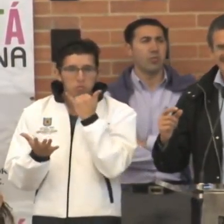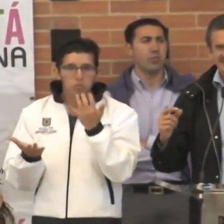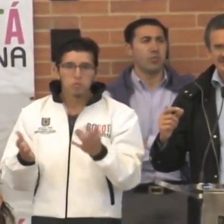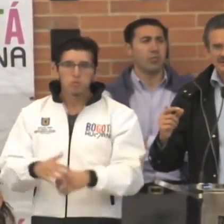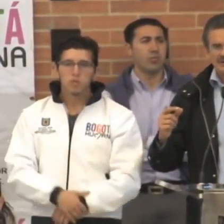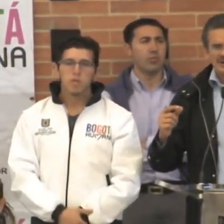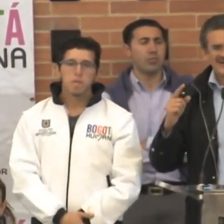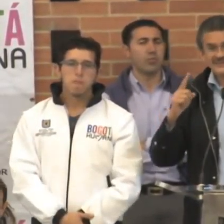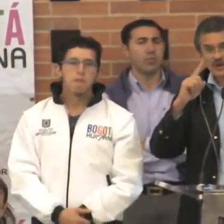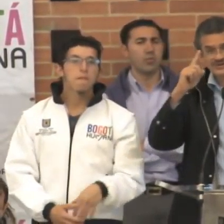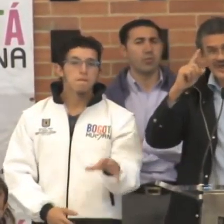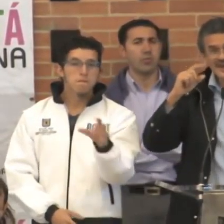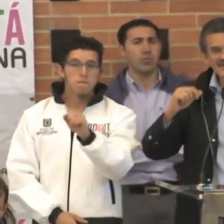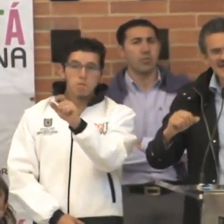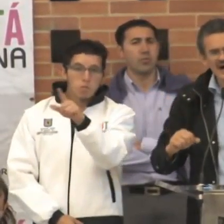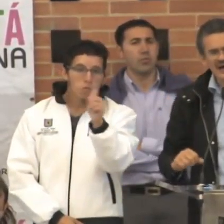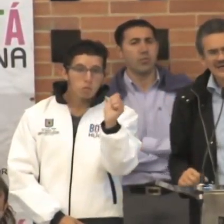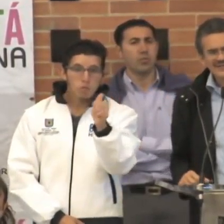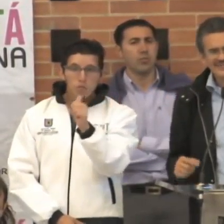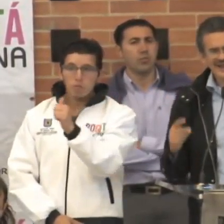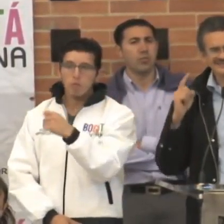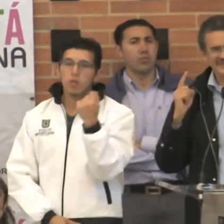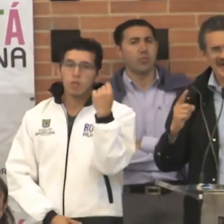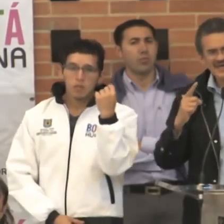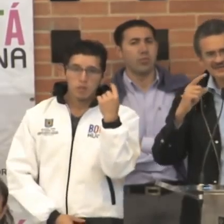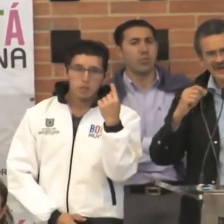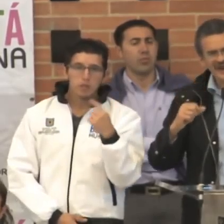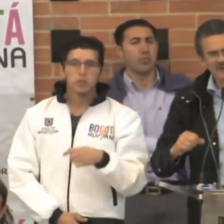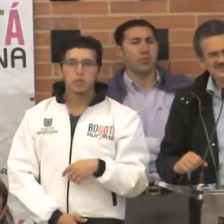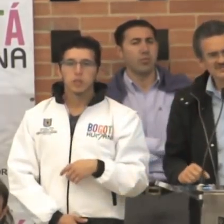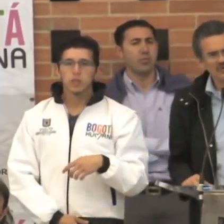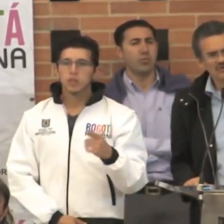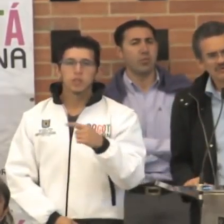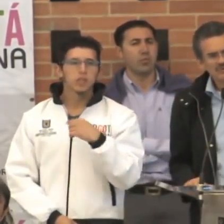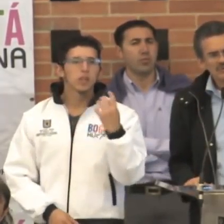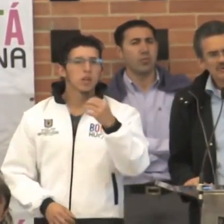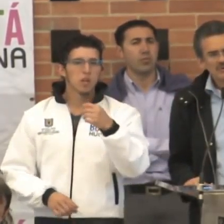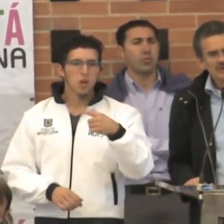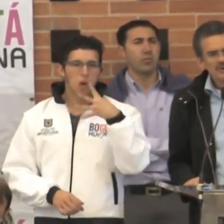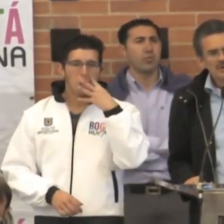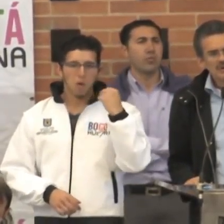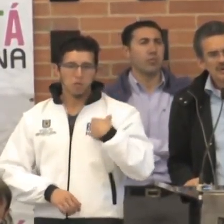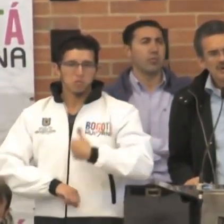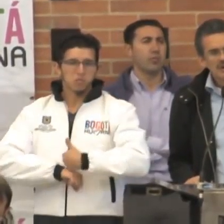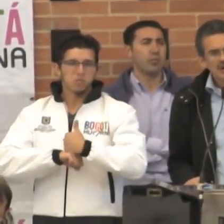Ustedes, la gente no tiene ni idea de las tragedias que crea el machismo.